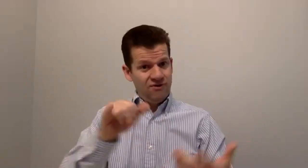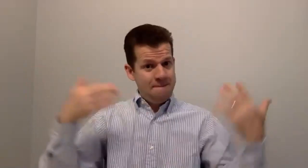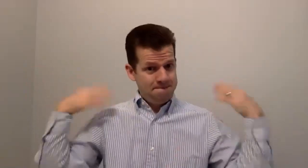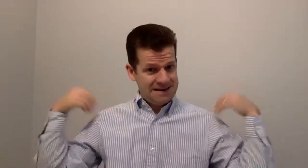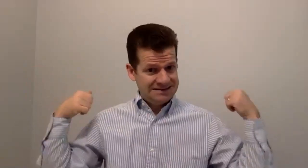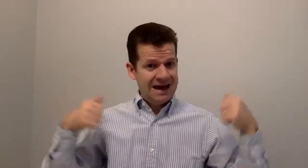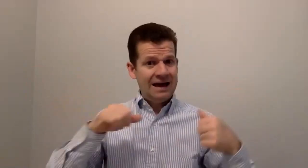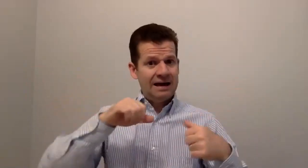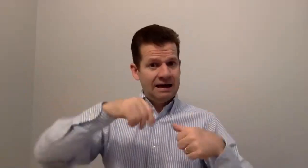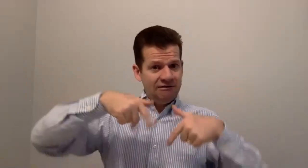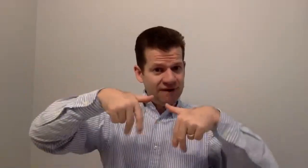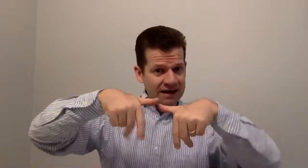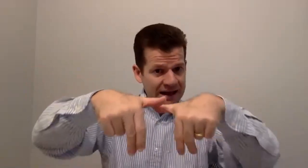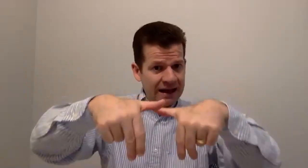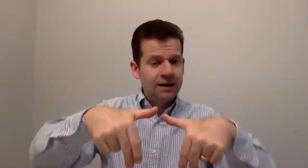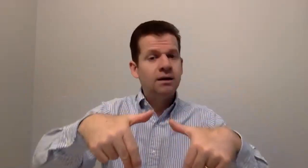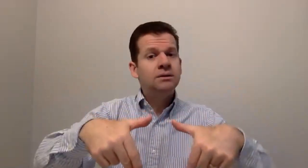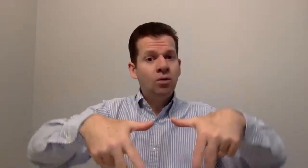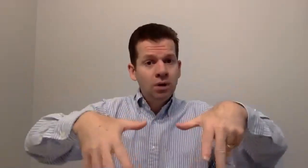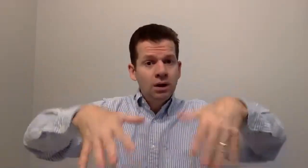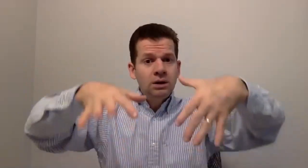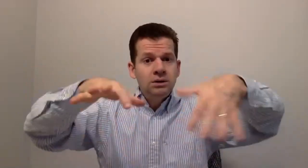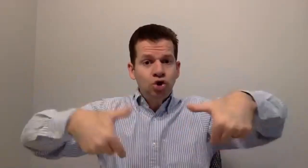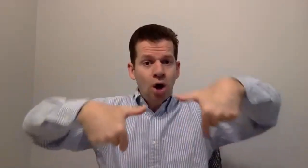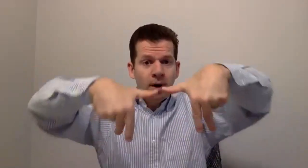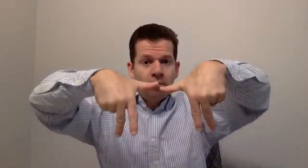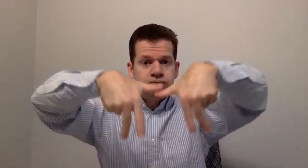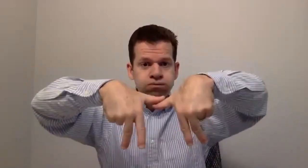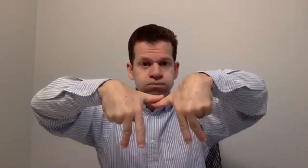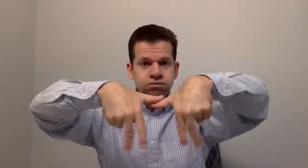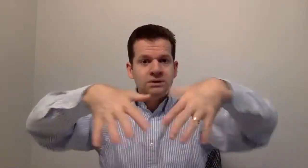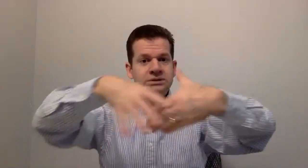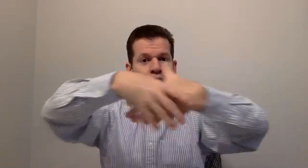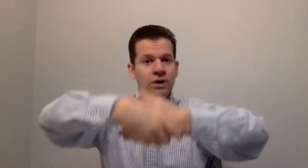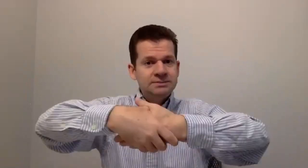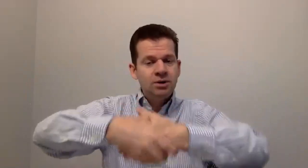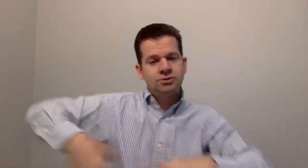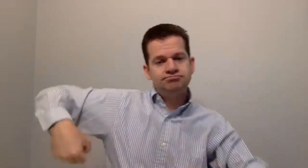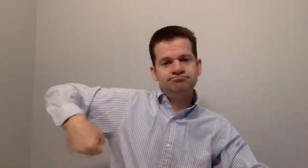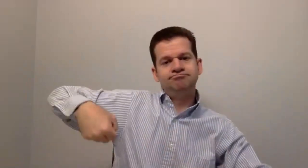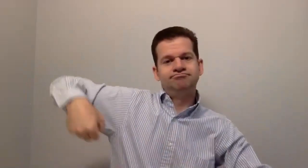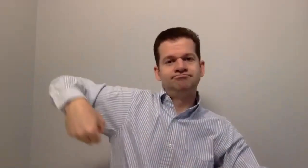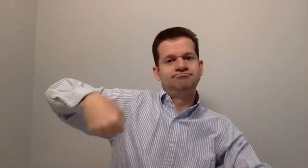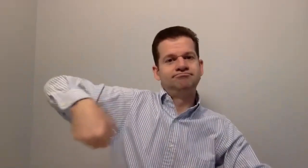Vai passear? Vai andar? Então, toma, ó. Segura as mãos.